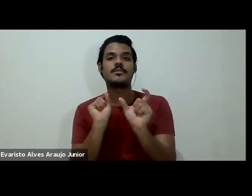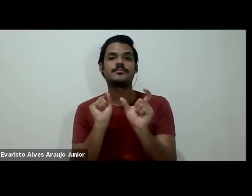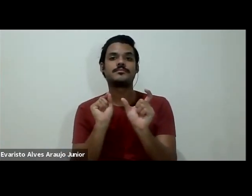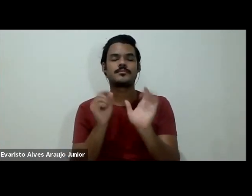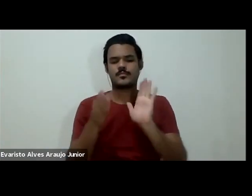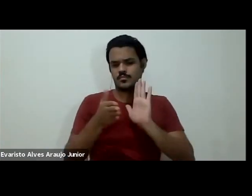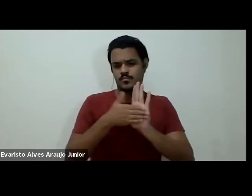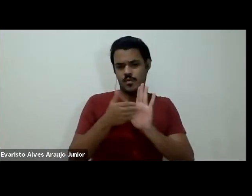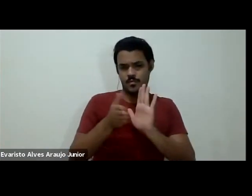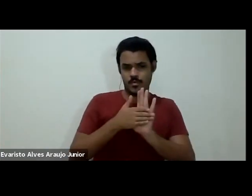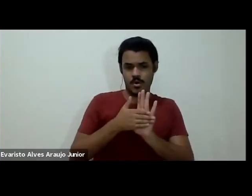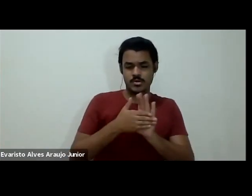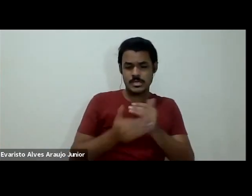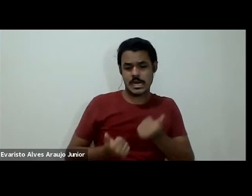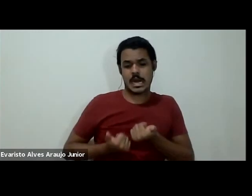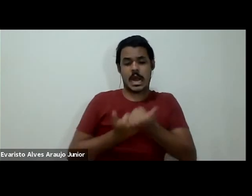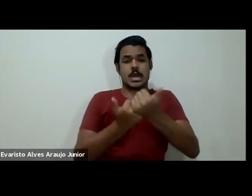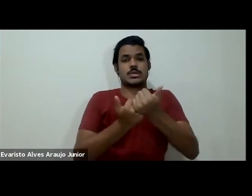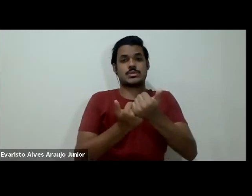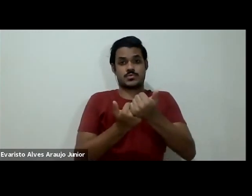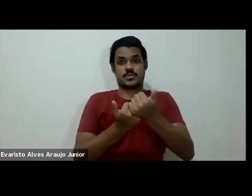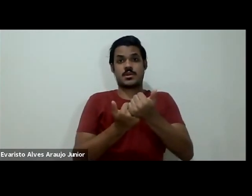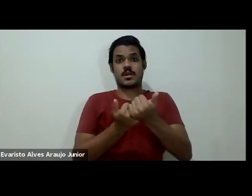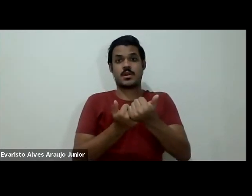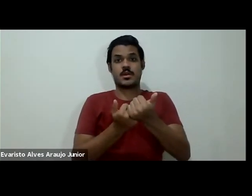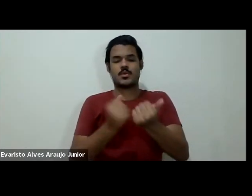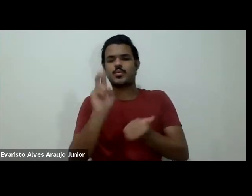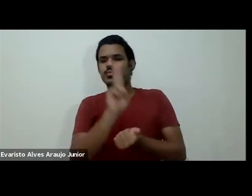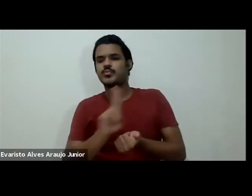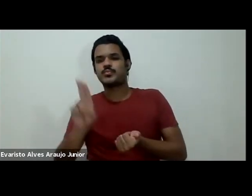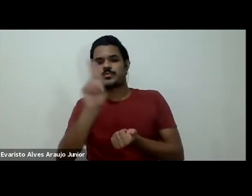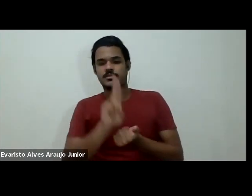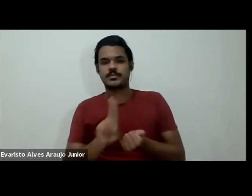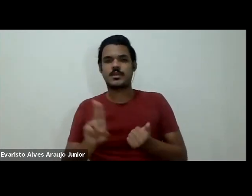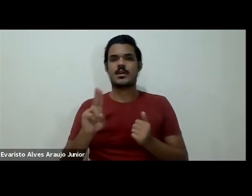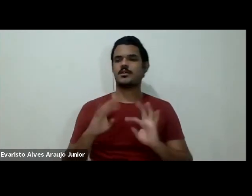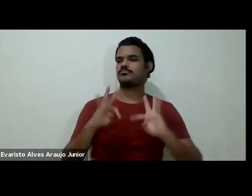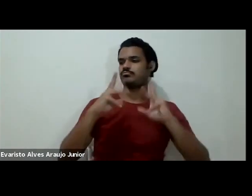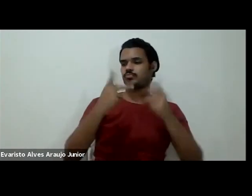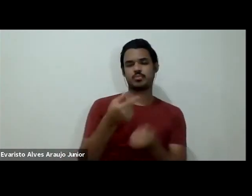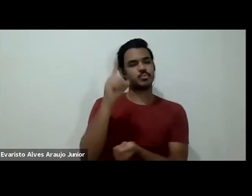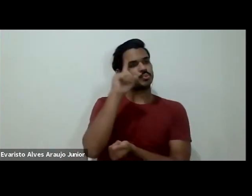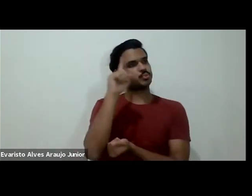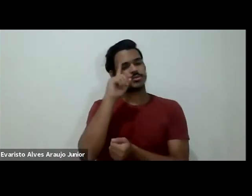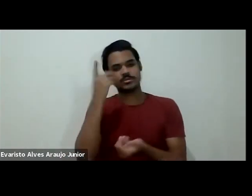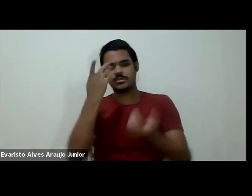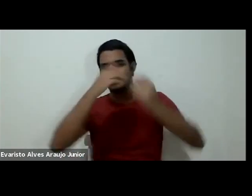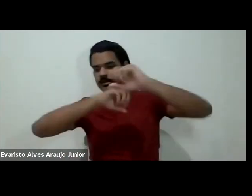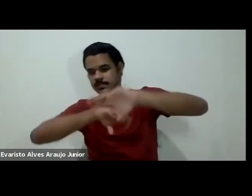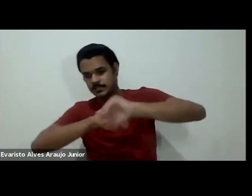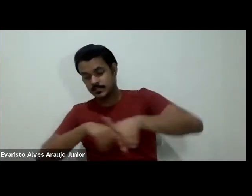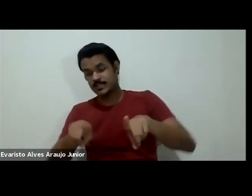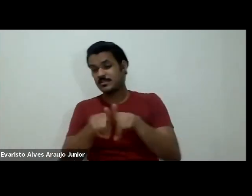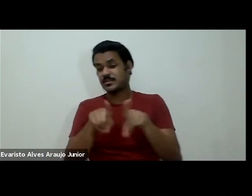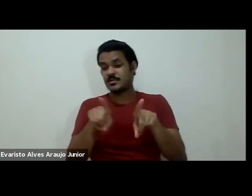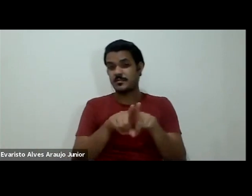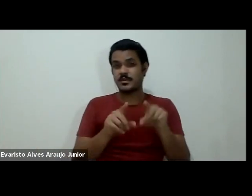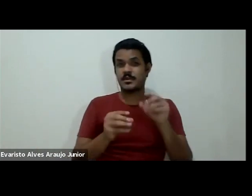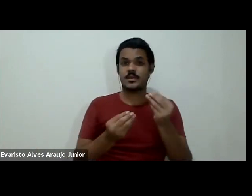de contribuir para a utilização, o uso, né, o ensino, e também para a